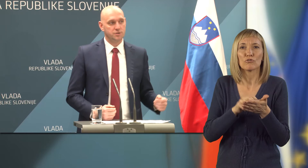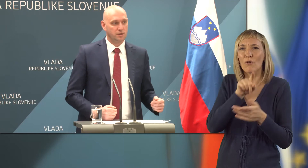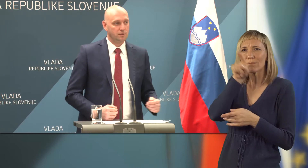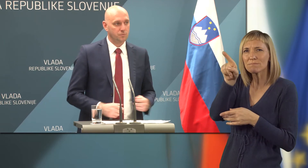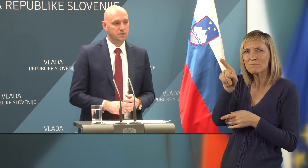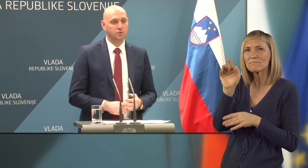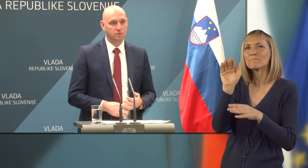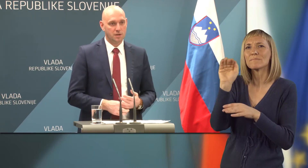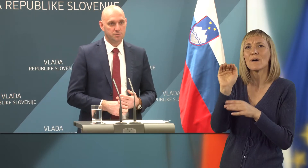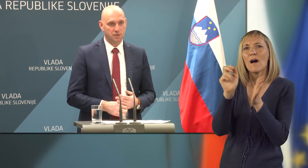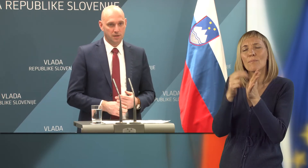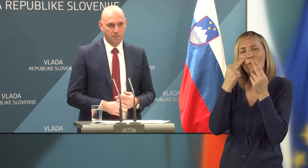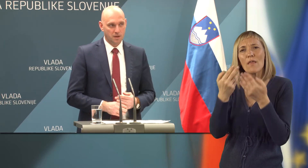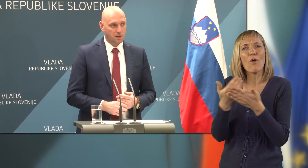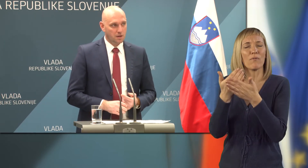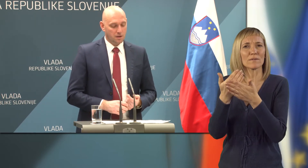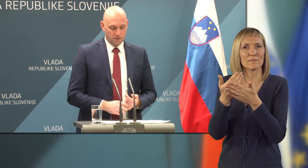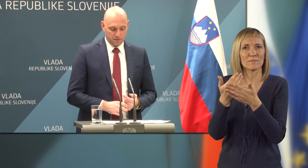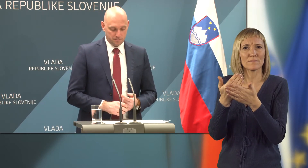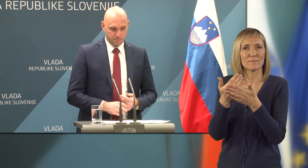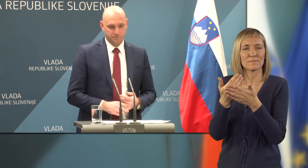uredba o svečah, ki smo jo tudi danes potrdili.